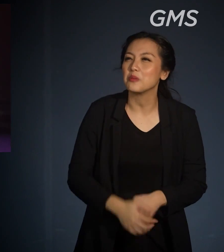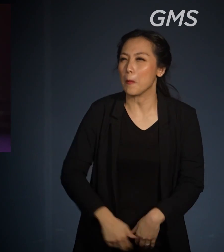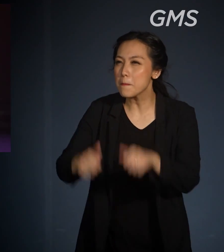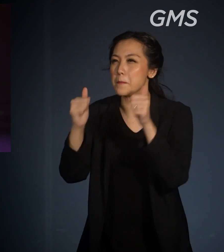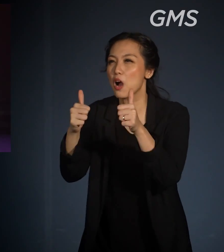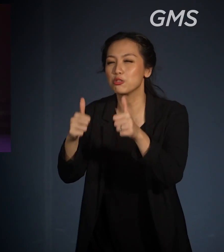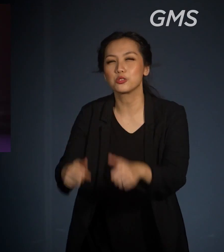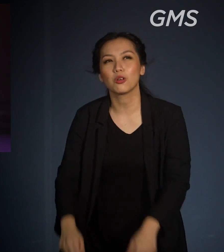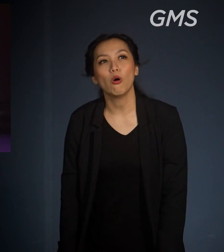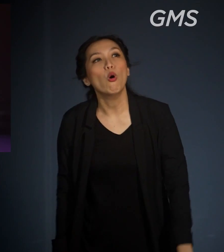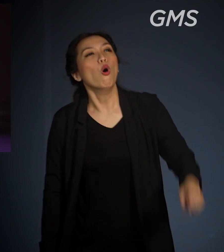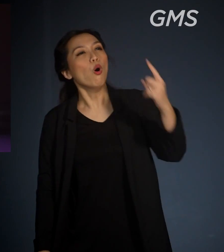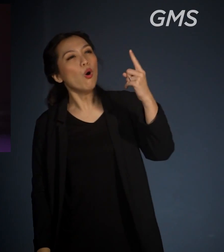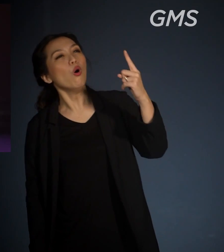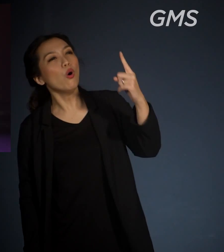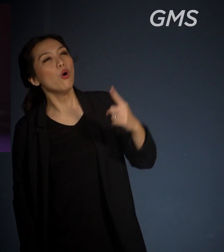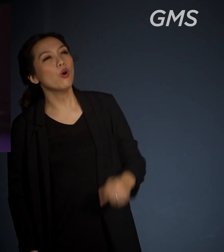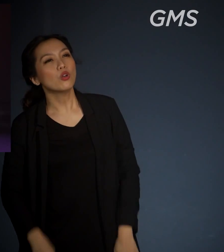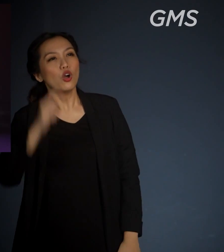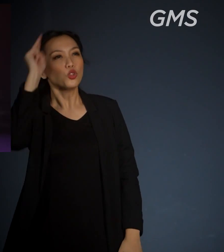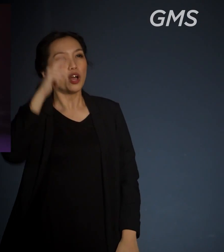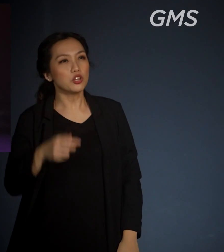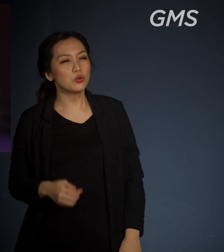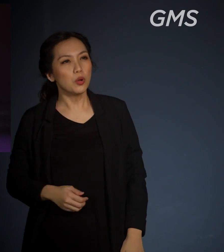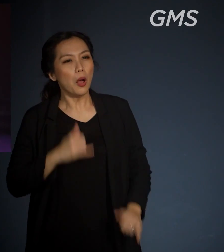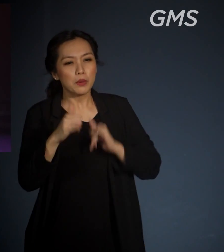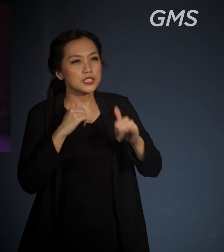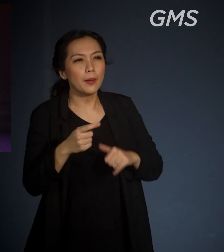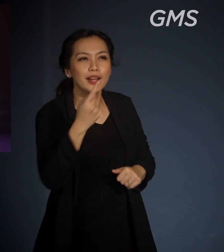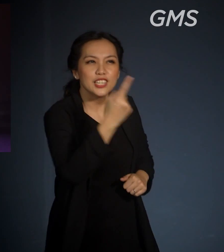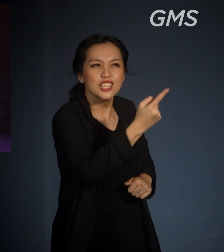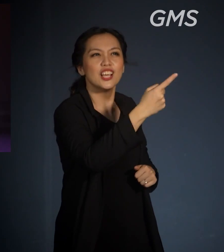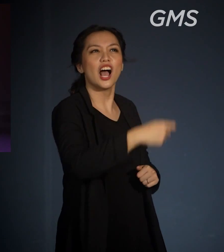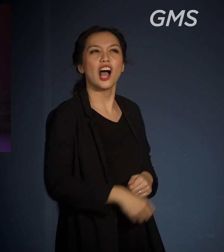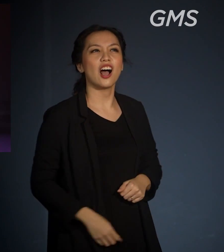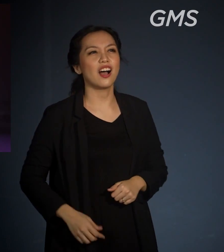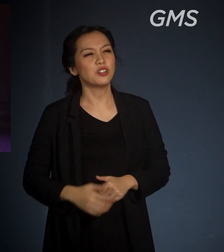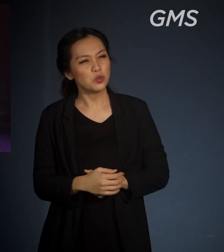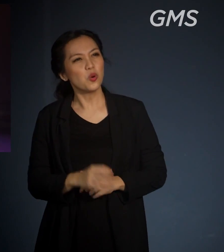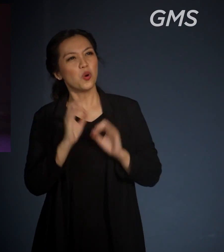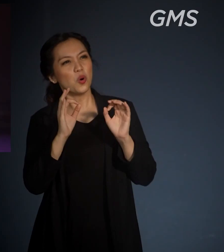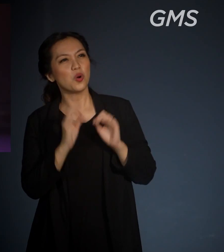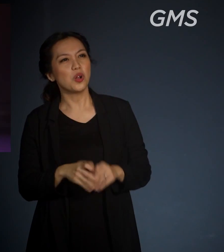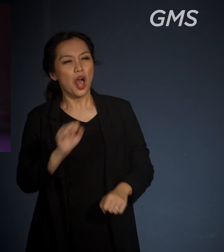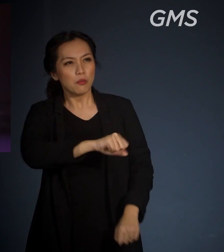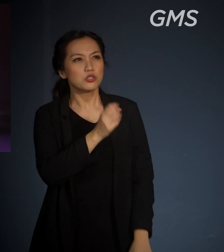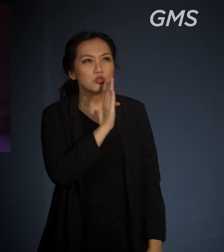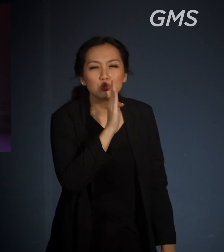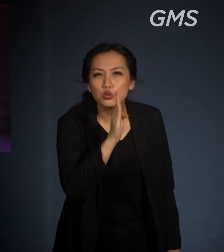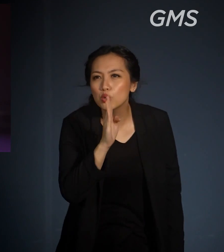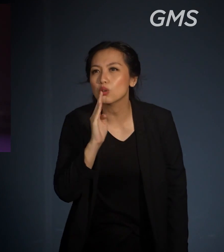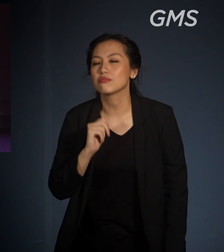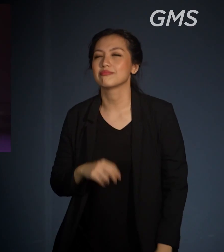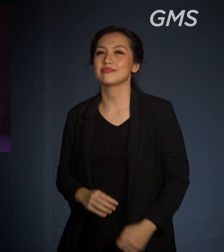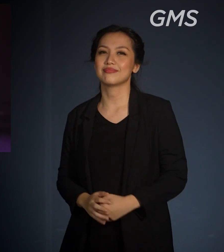anak Tuhan itu disertai Tuhan dalam pekerjaan. Oh ini loh, anak Tuhan ketika mereka itu bisa jujur dalam pekerjaan, tapi